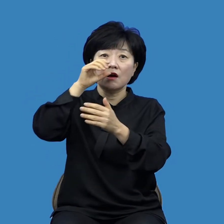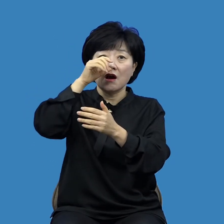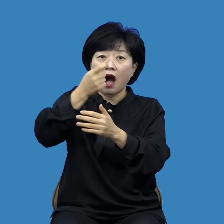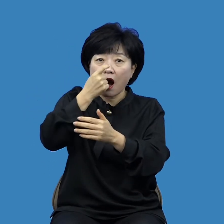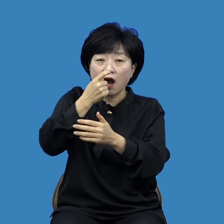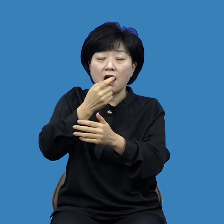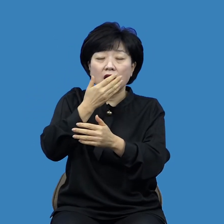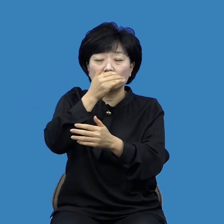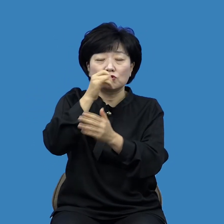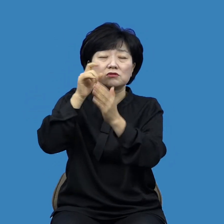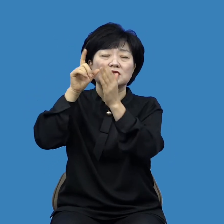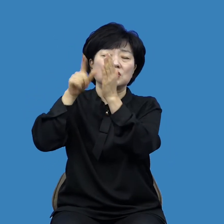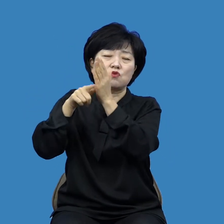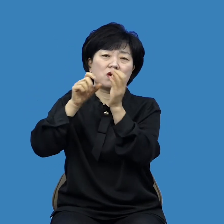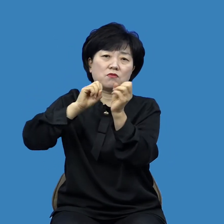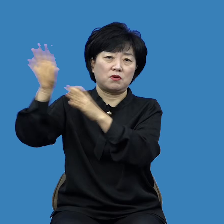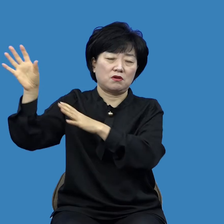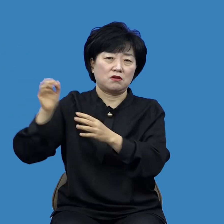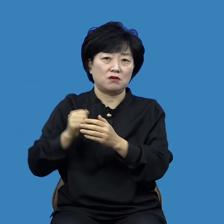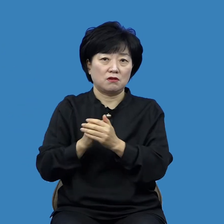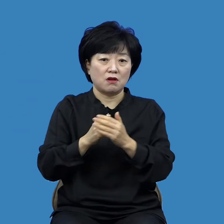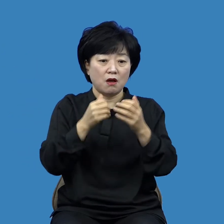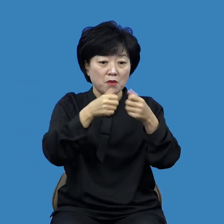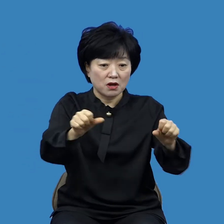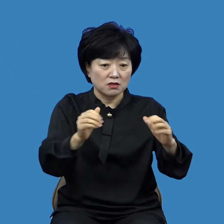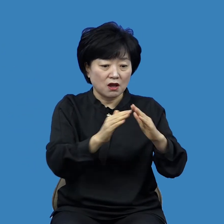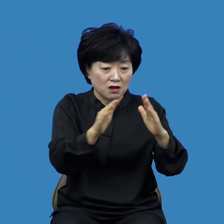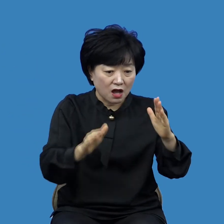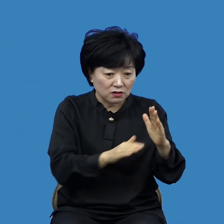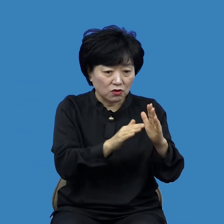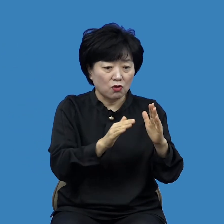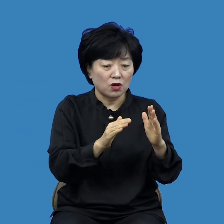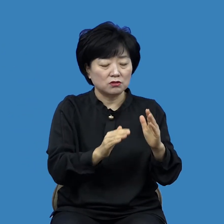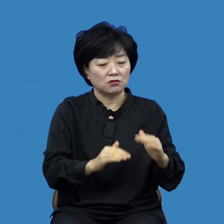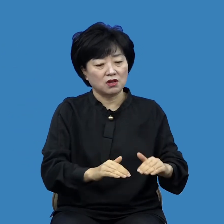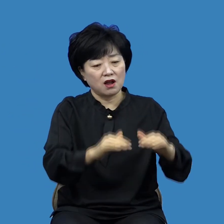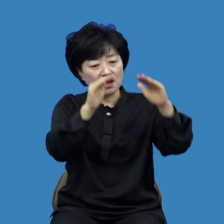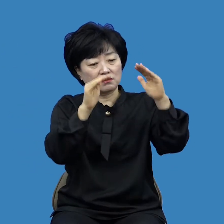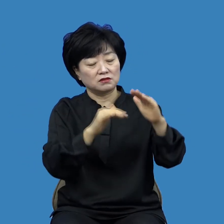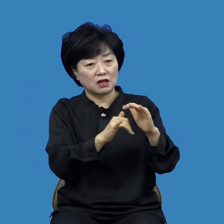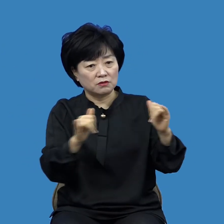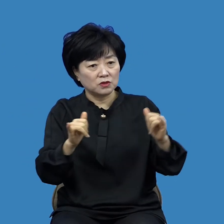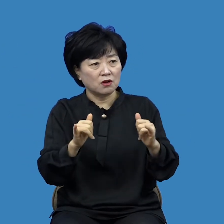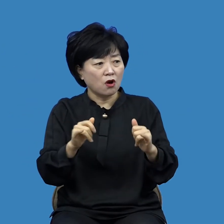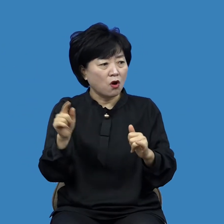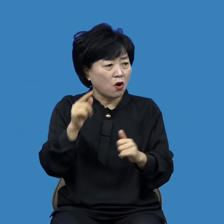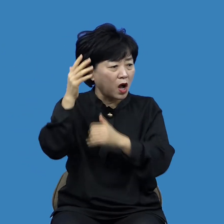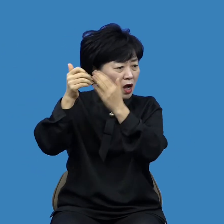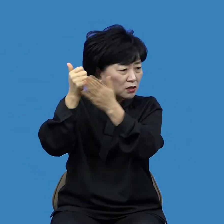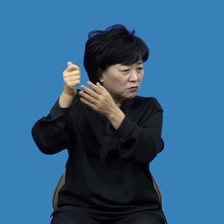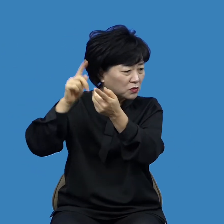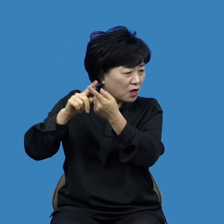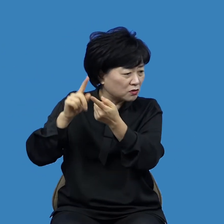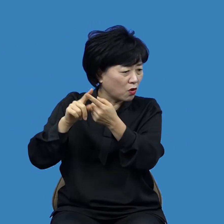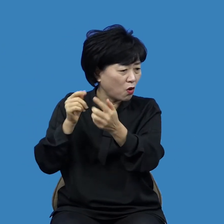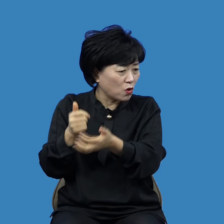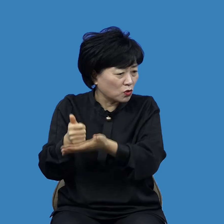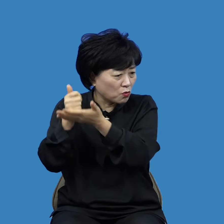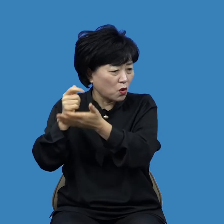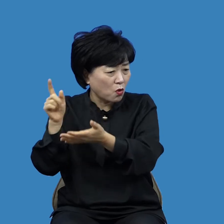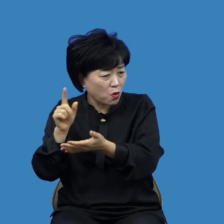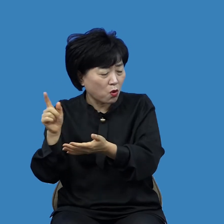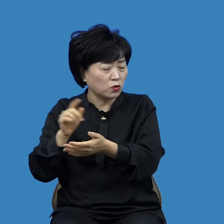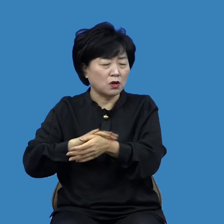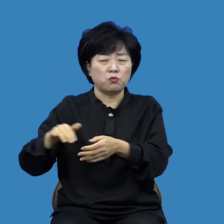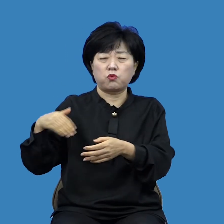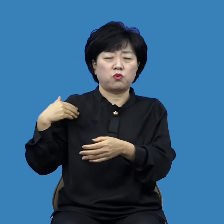이 파괴된 가정에서 자란 사람들은 나중에 하나님을 믿고 나서도 정상적으로 하나님을 섬기는 것에 많은 어려움을 겪게 됩니다. 예를 들면 아버지를